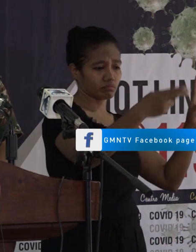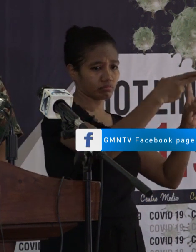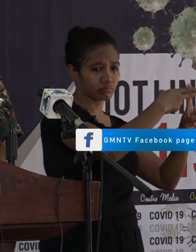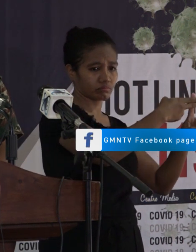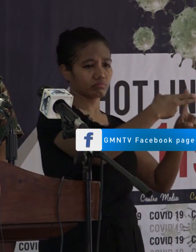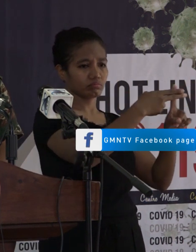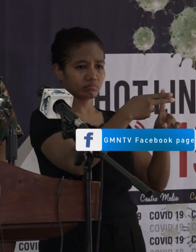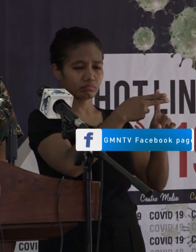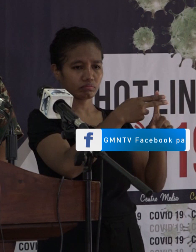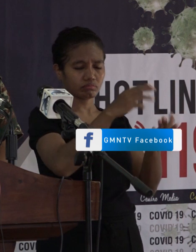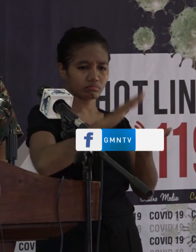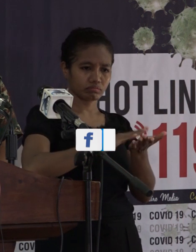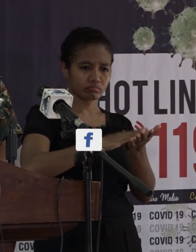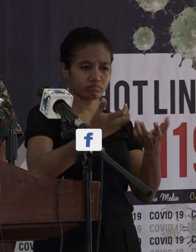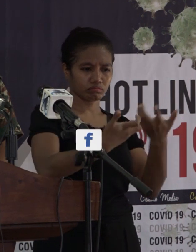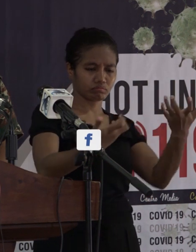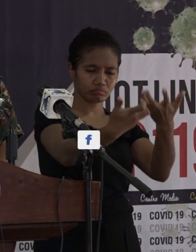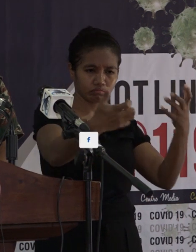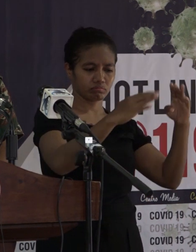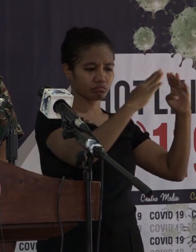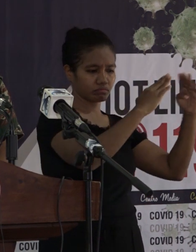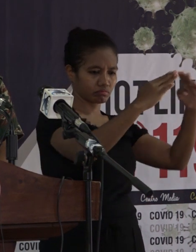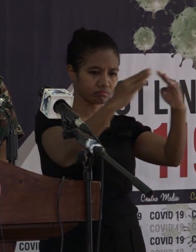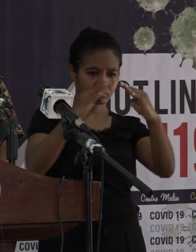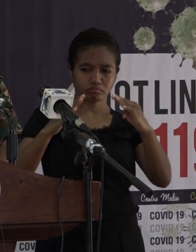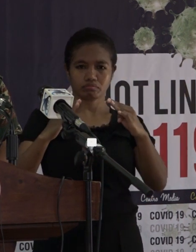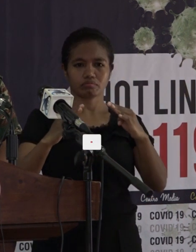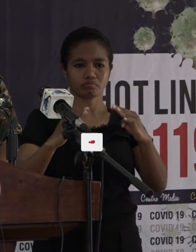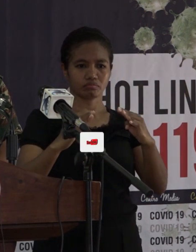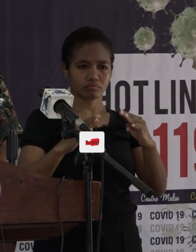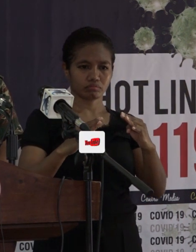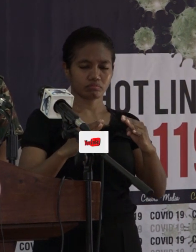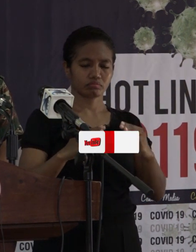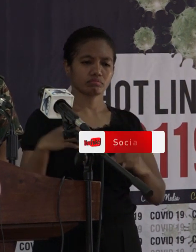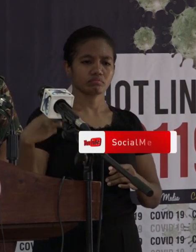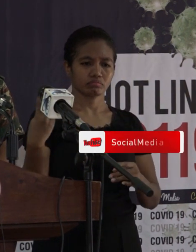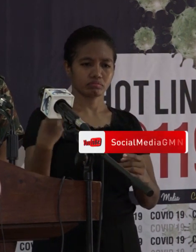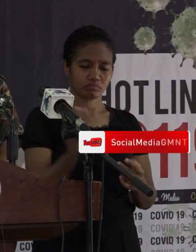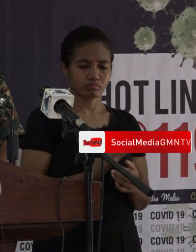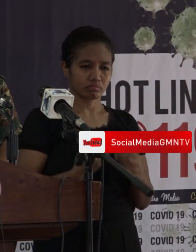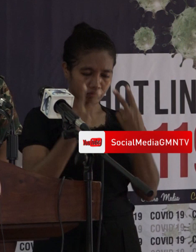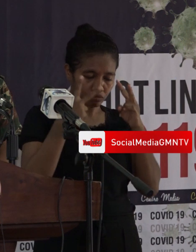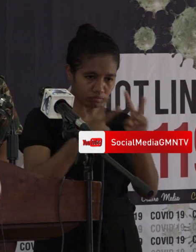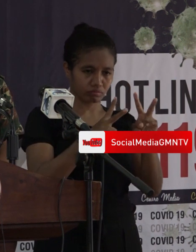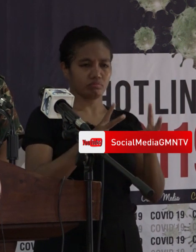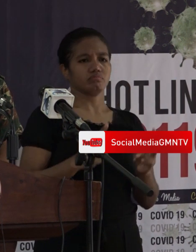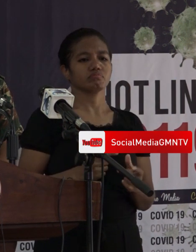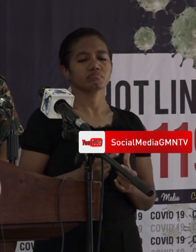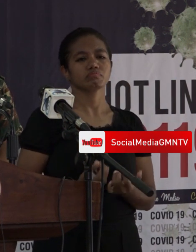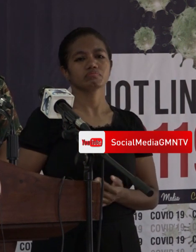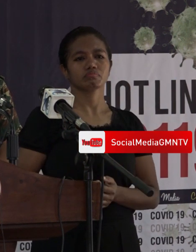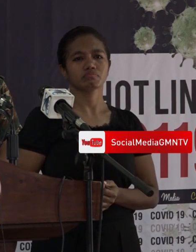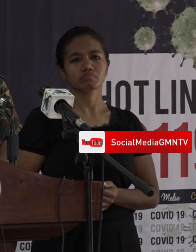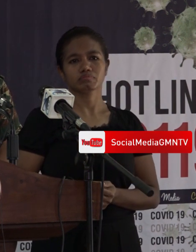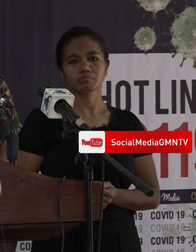fala em auto-quarentena. Auto-quarentena é mais do quarentena que a fatensilo. Assim. Ida é a facilidade do